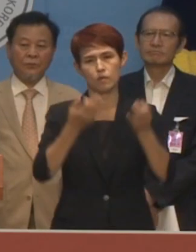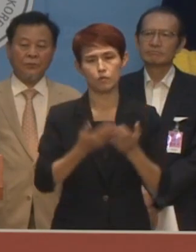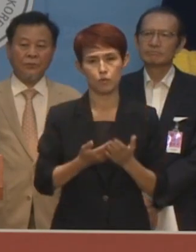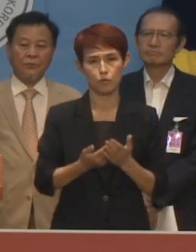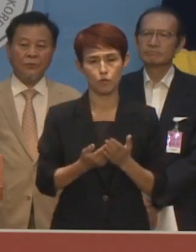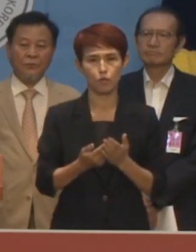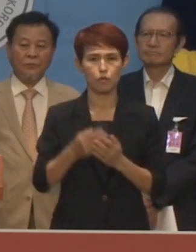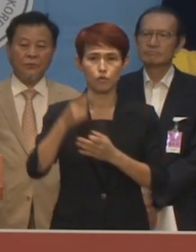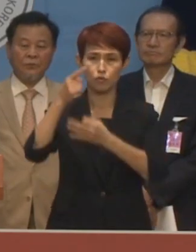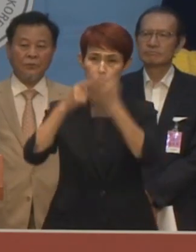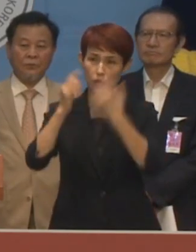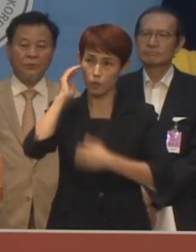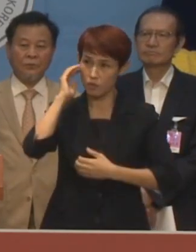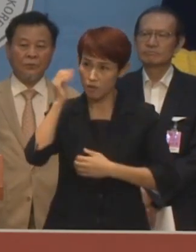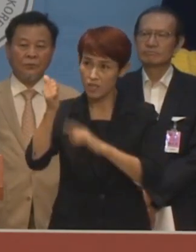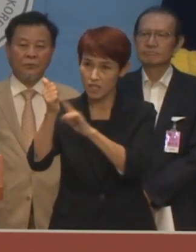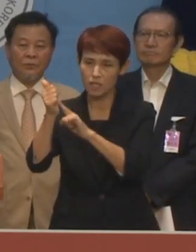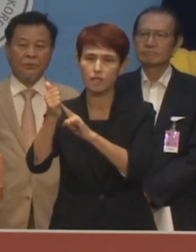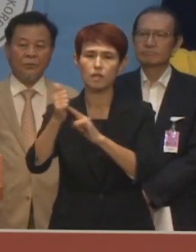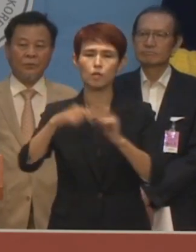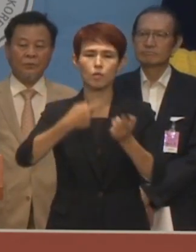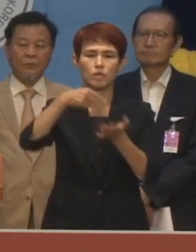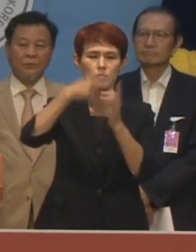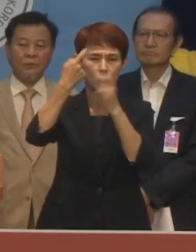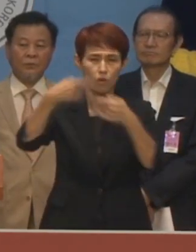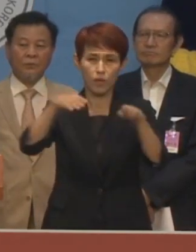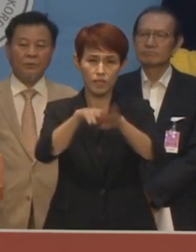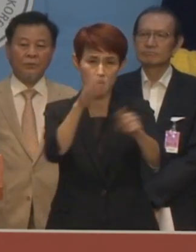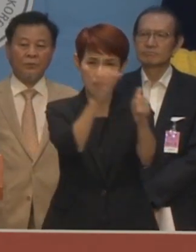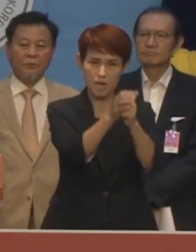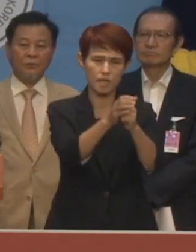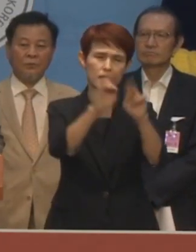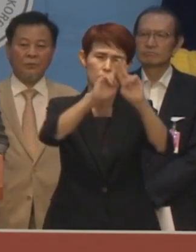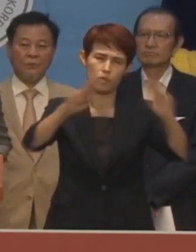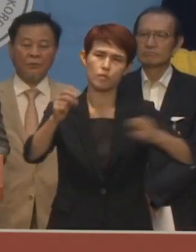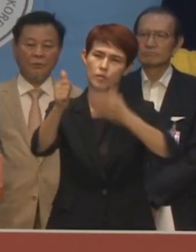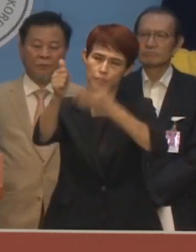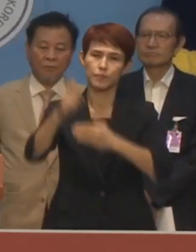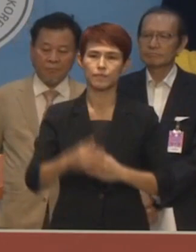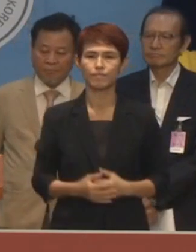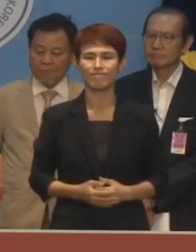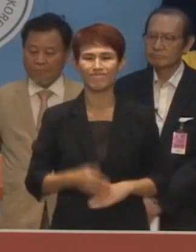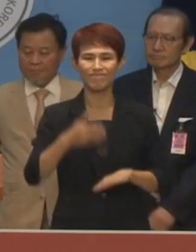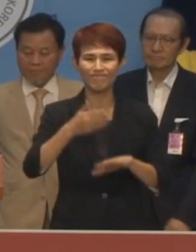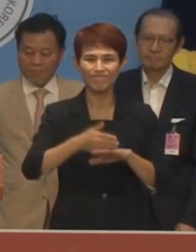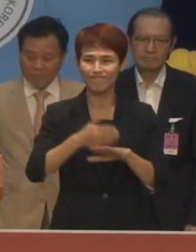윤석열 대통령 독립기념관장을 임명을 당장 처리하기를 바라겠습니다. 감사합니다.